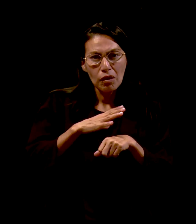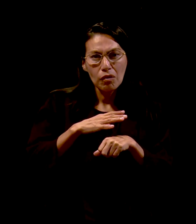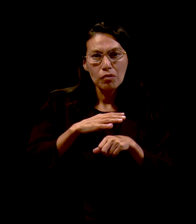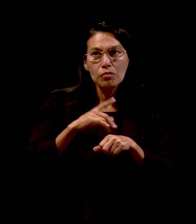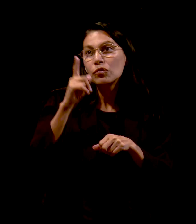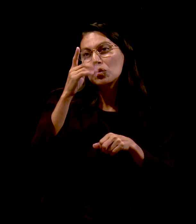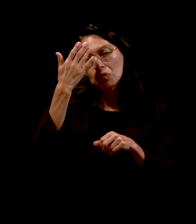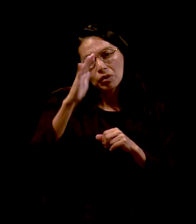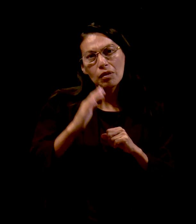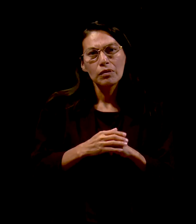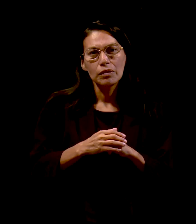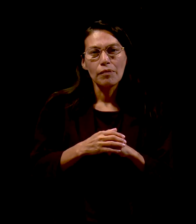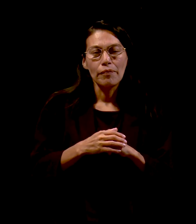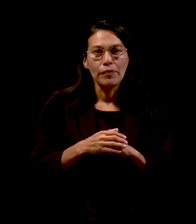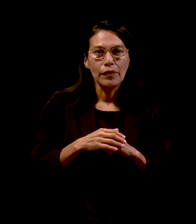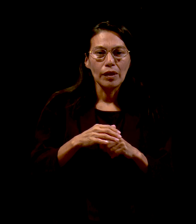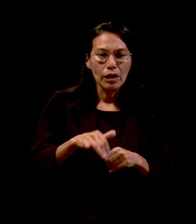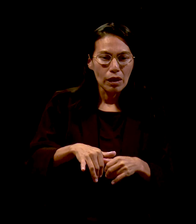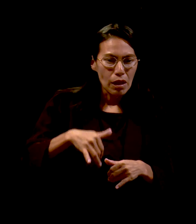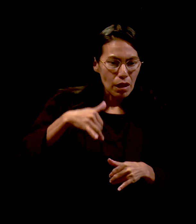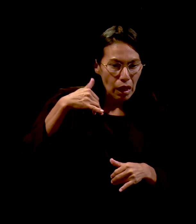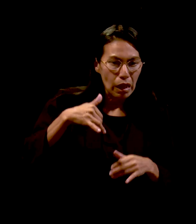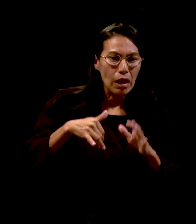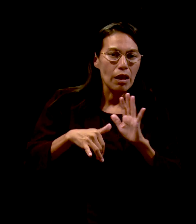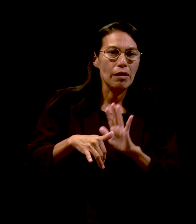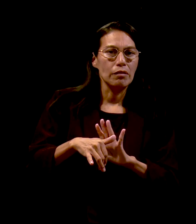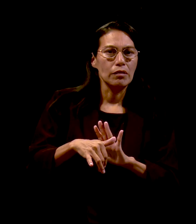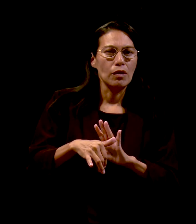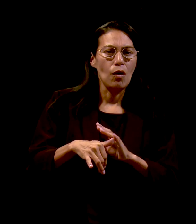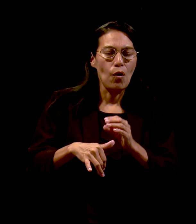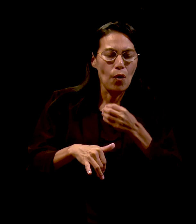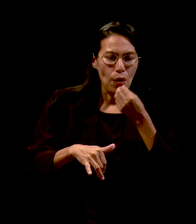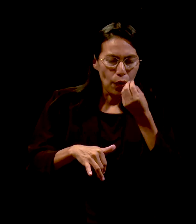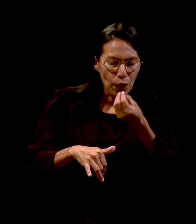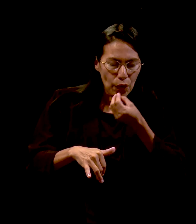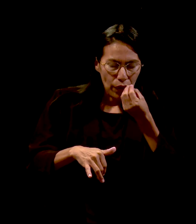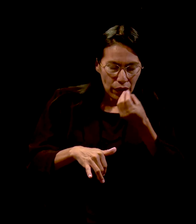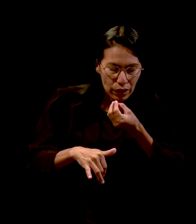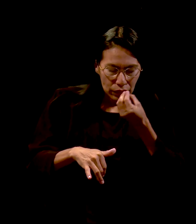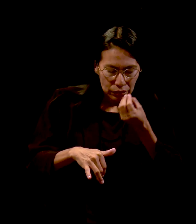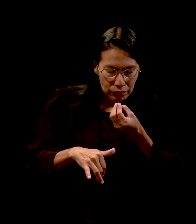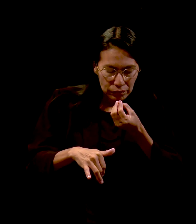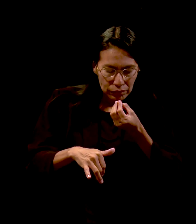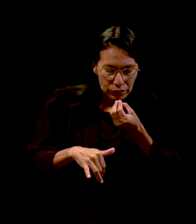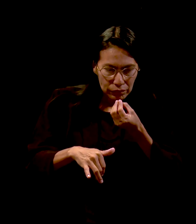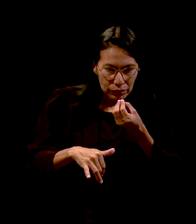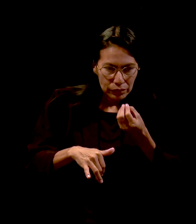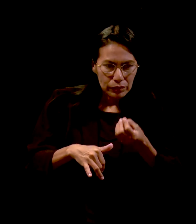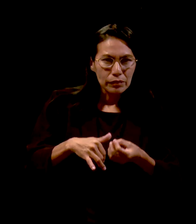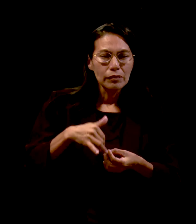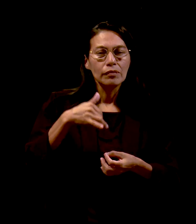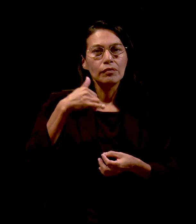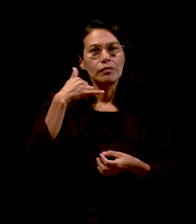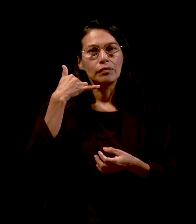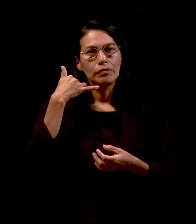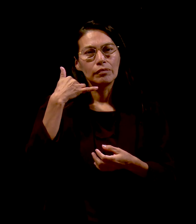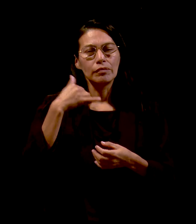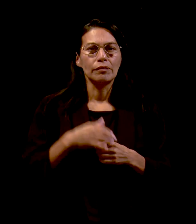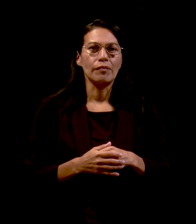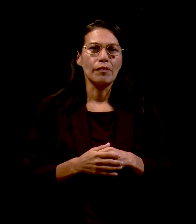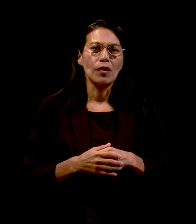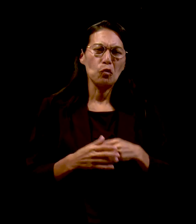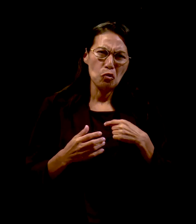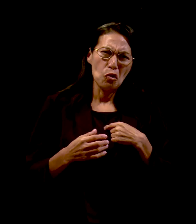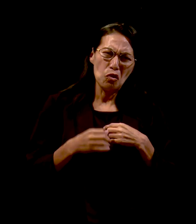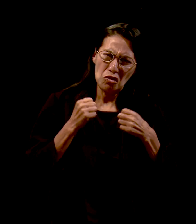de levantar el teléfono y comenzar a llamar lo primero que hice fue orar ore realmente no tenía muchas esperanzas de